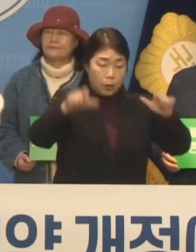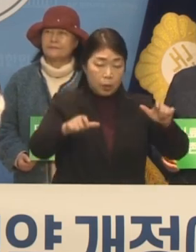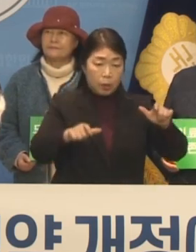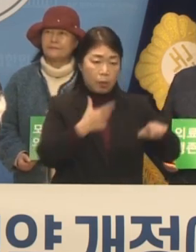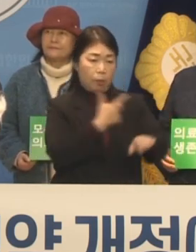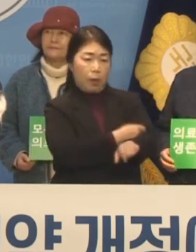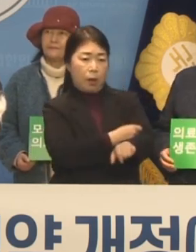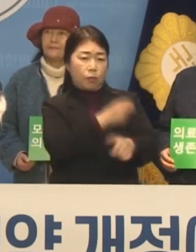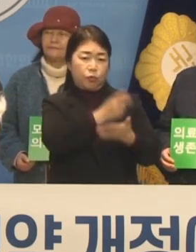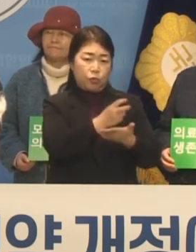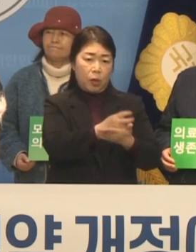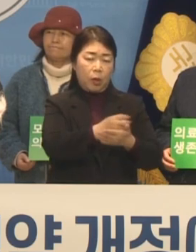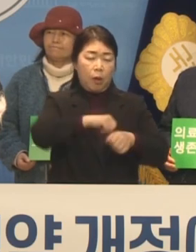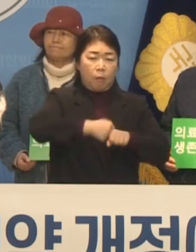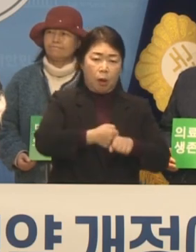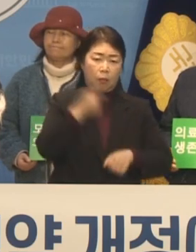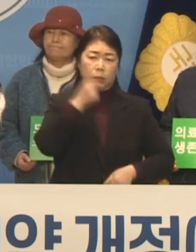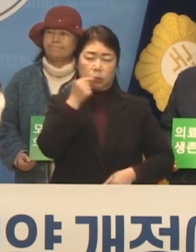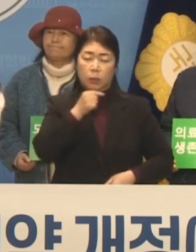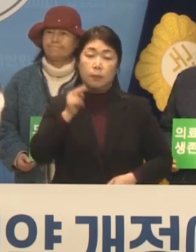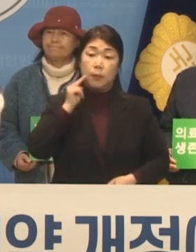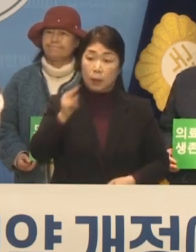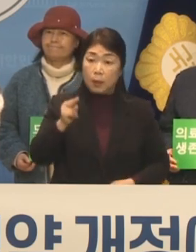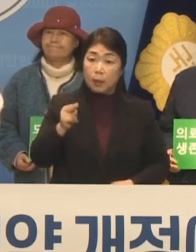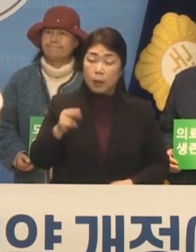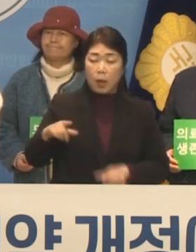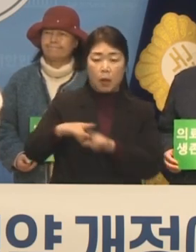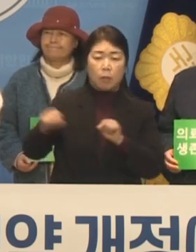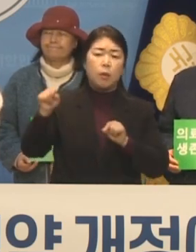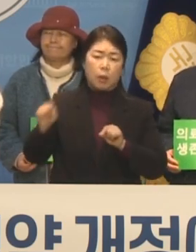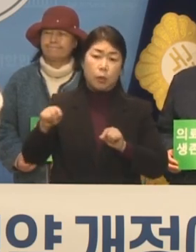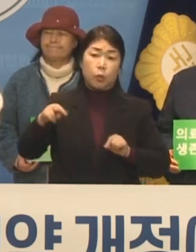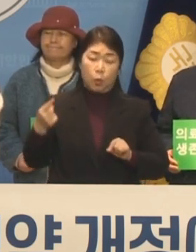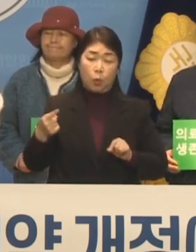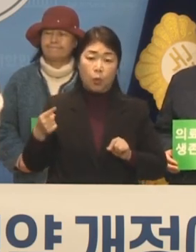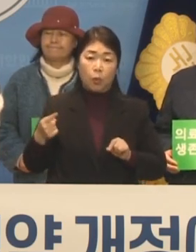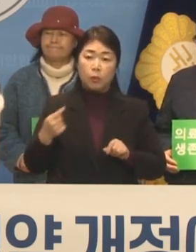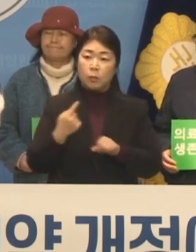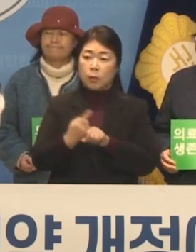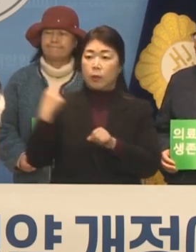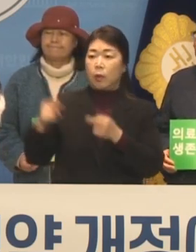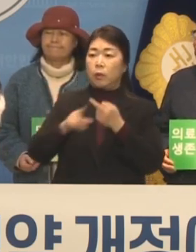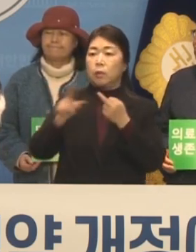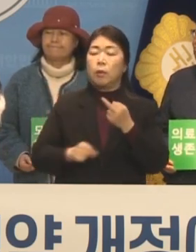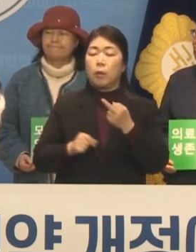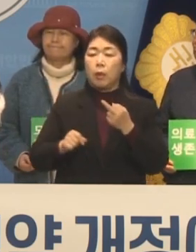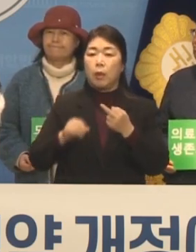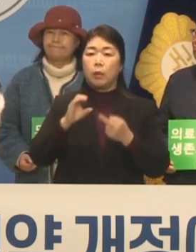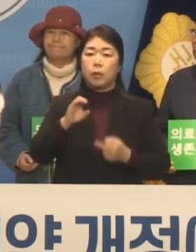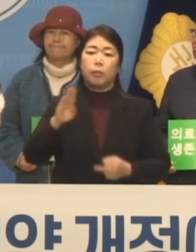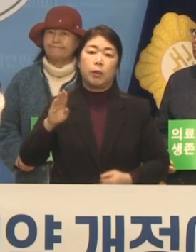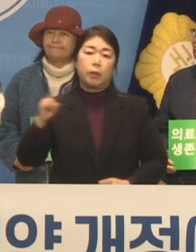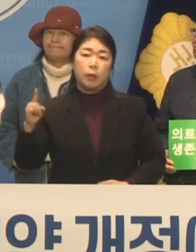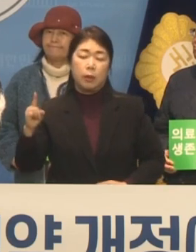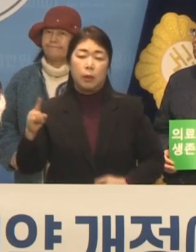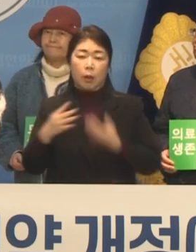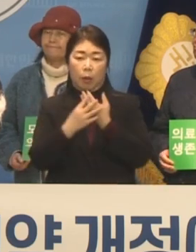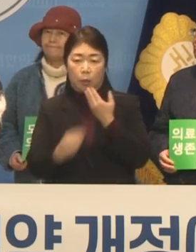대한 규제 및 처벌이 엄격한 일본에서조차도 작년 12월에 CBD 성분 사용에 대한